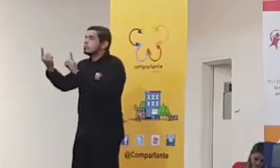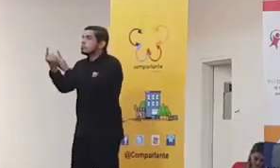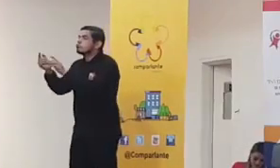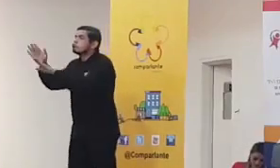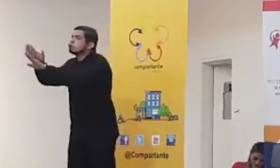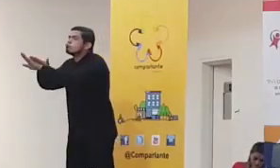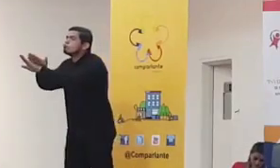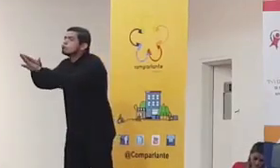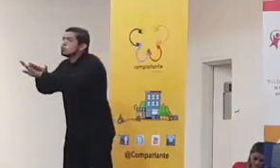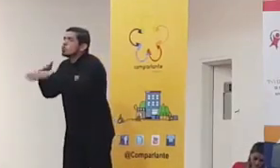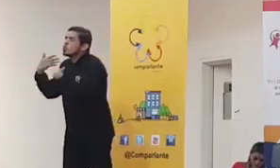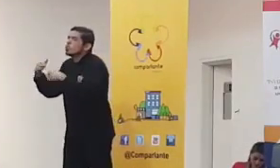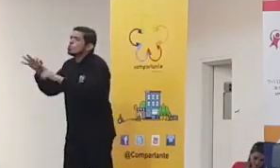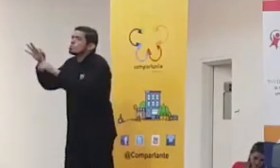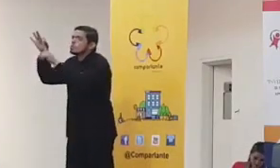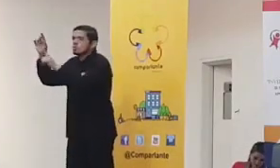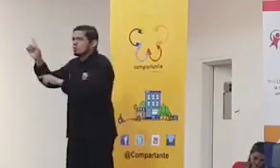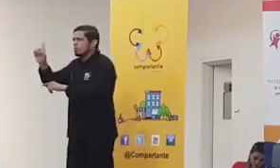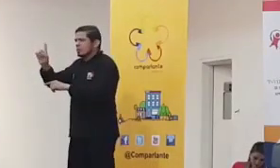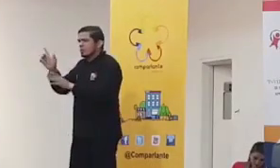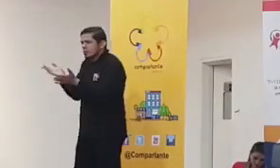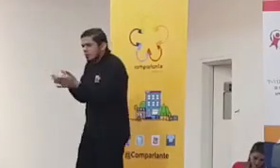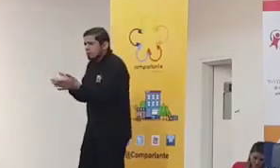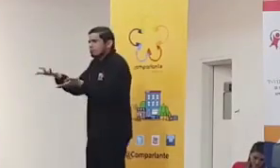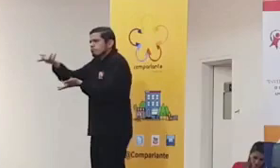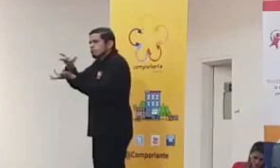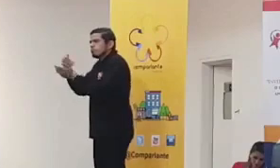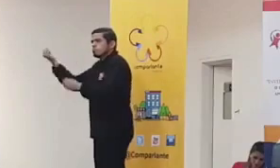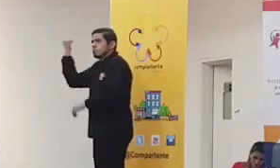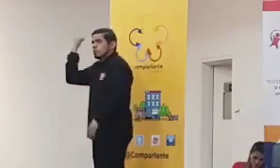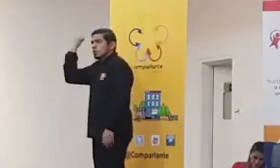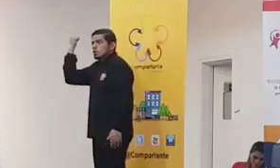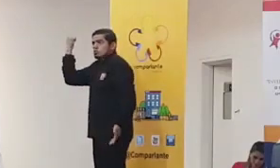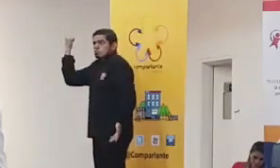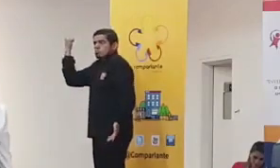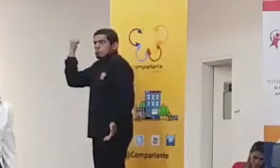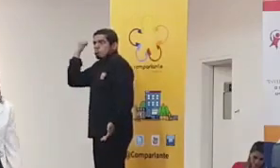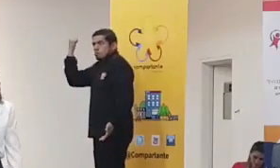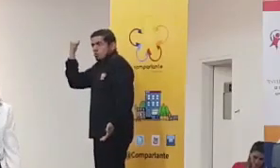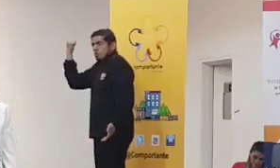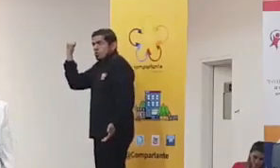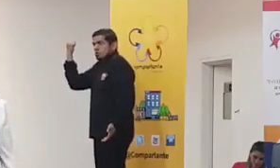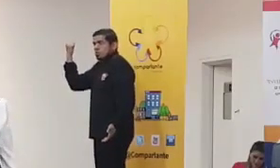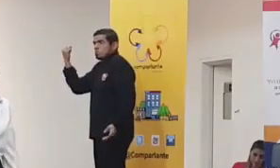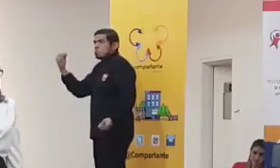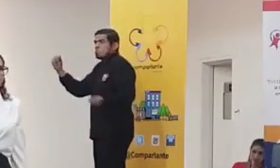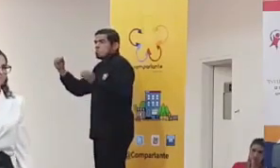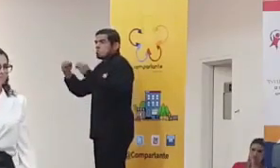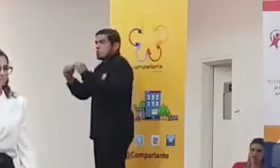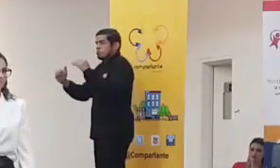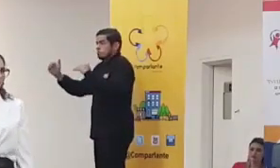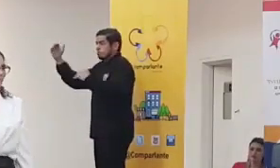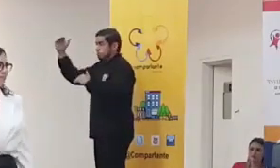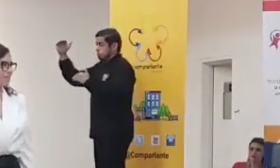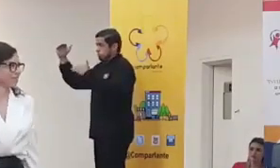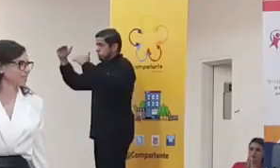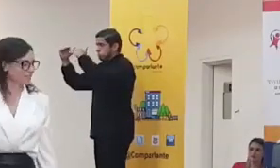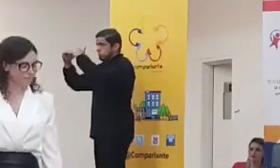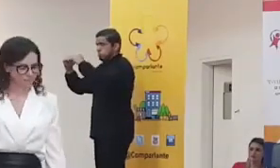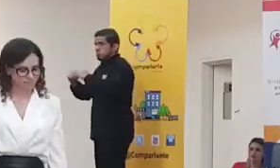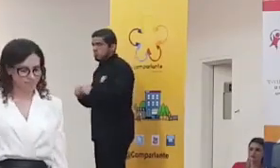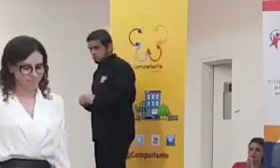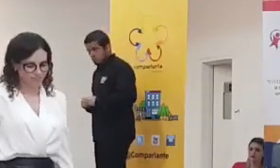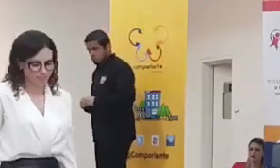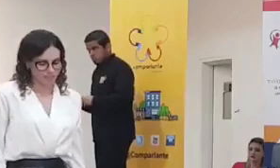privilegio. Siempre hablo que los derechos no son privilegios. Son una manera de quitarse una carga de encima